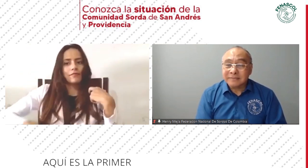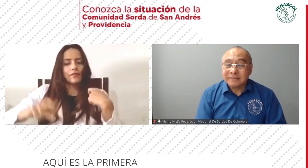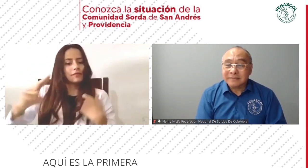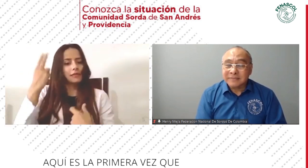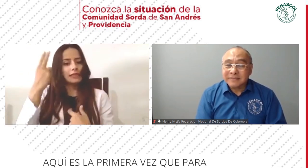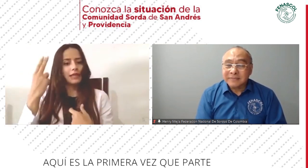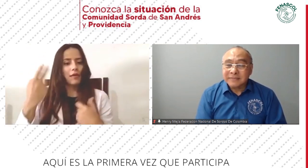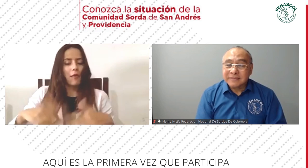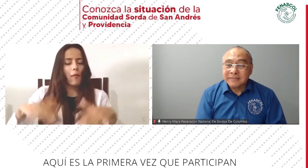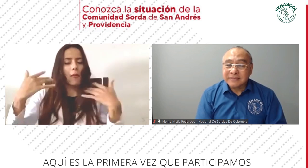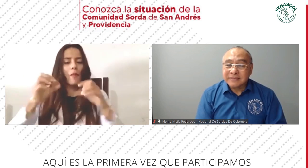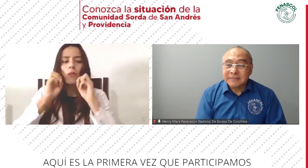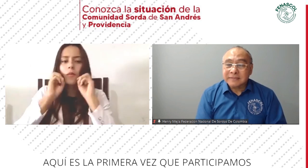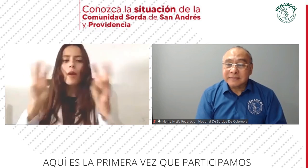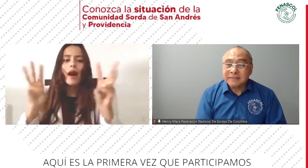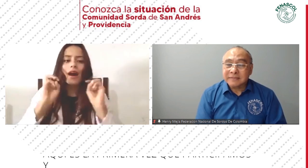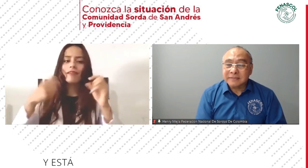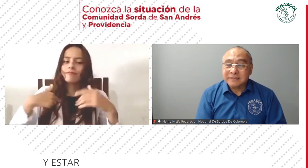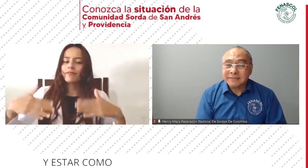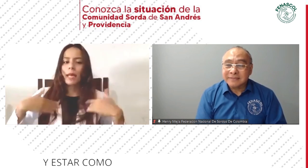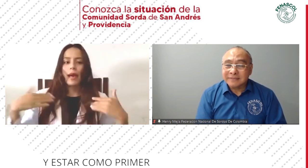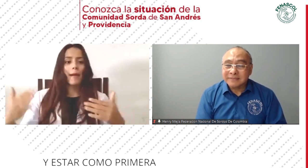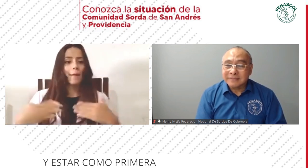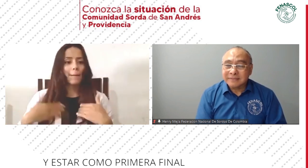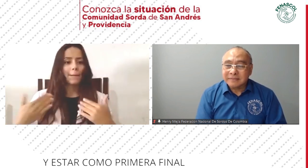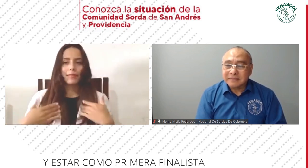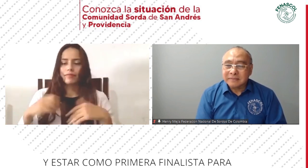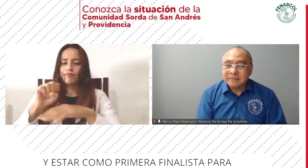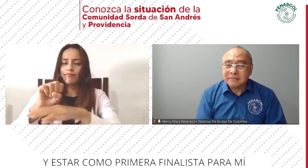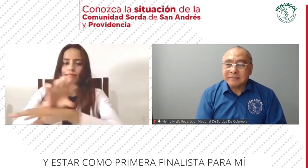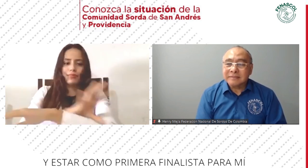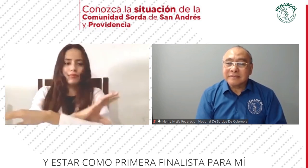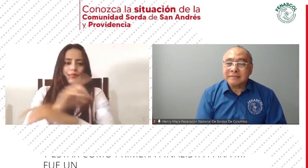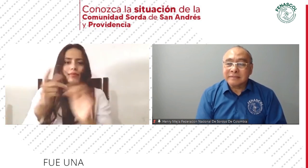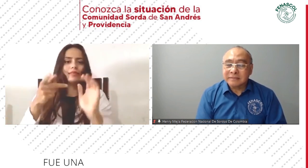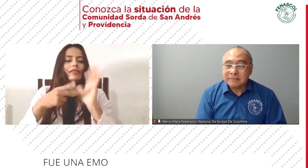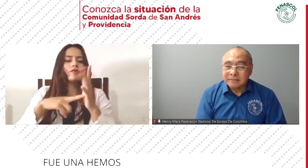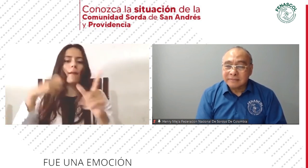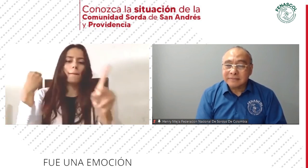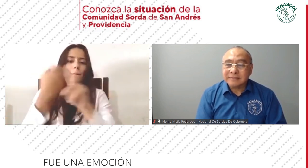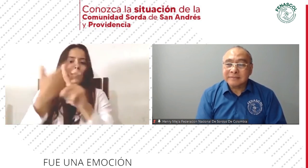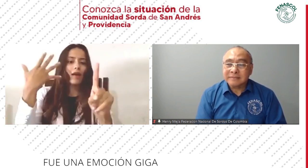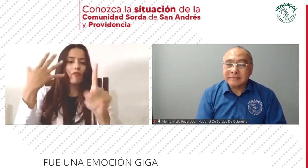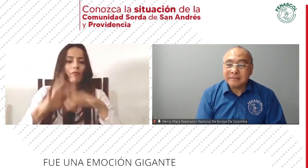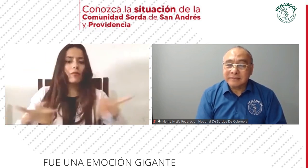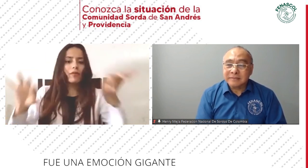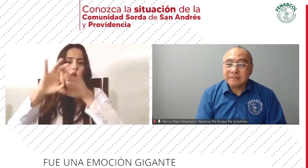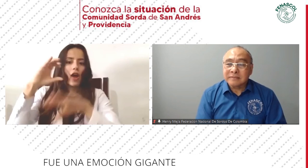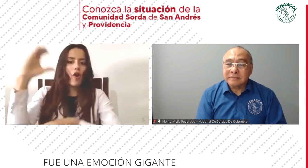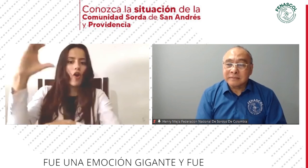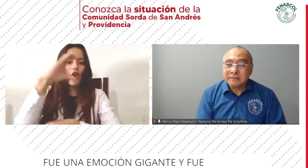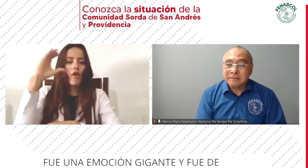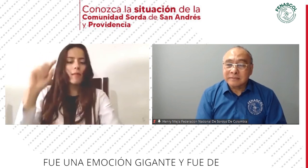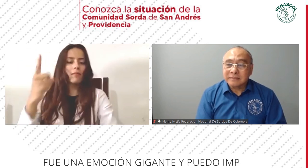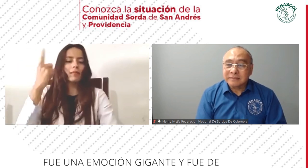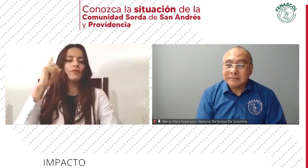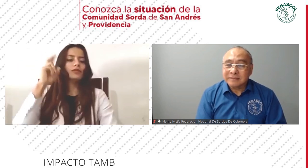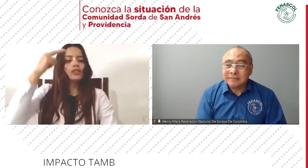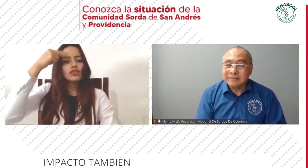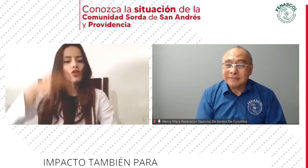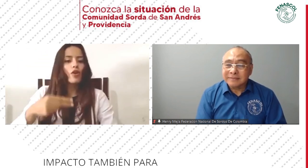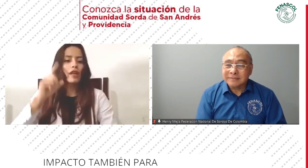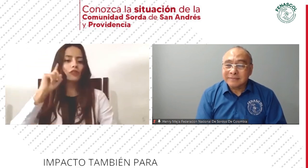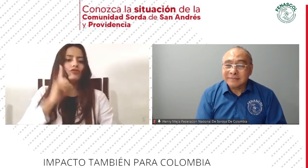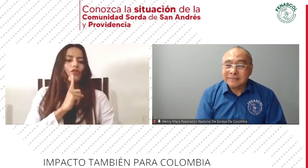primera vez que participamos y estar como primera finalista para mí fue una emoción gigante y fue de impacto también